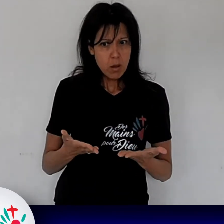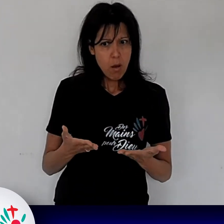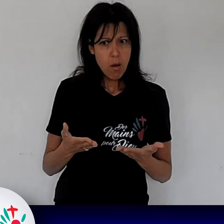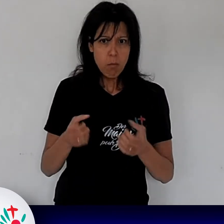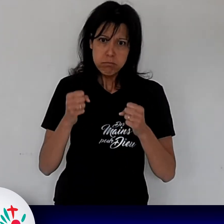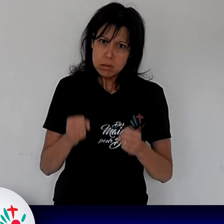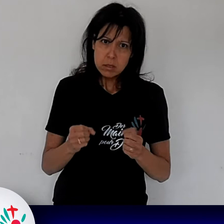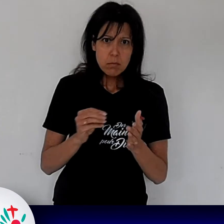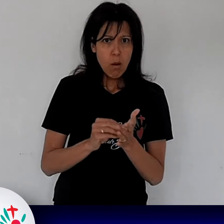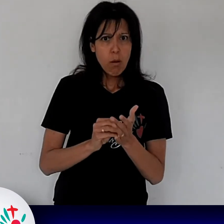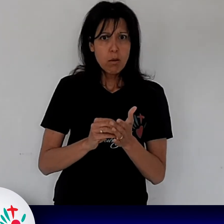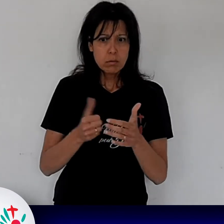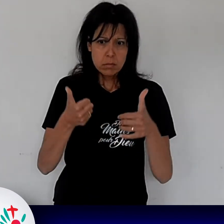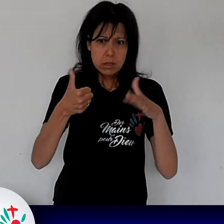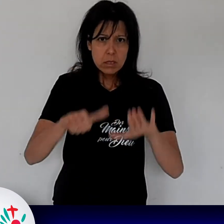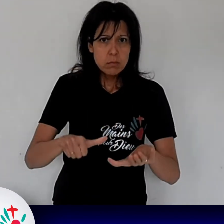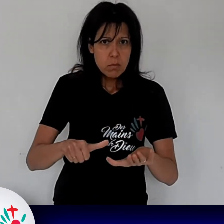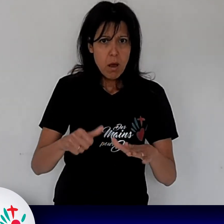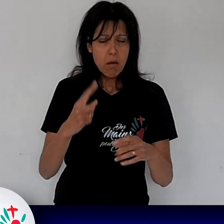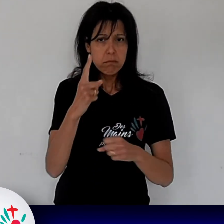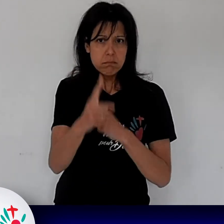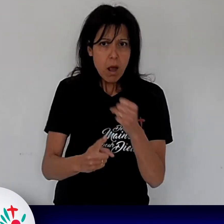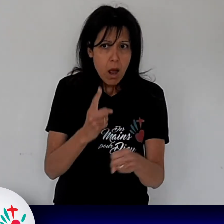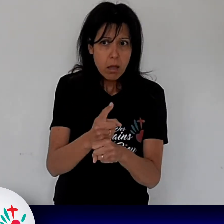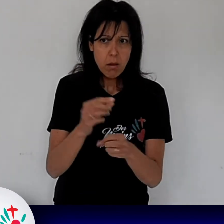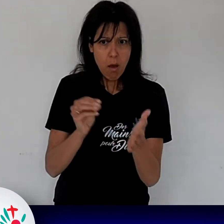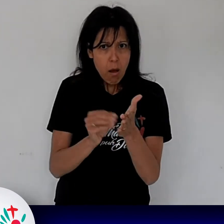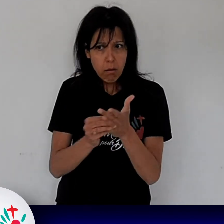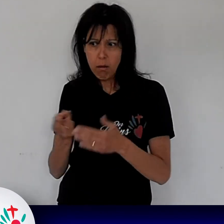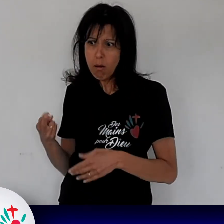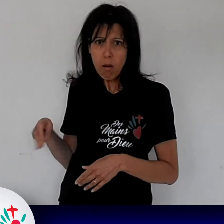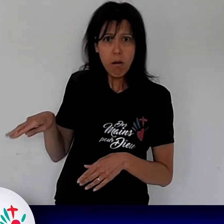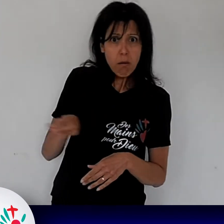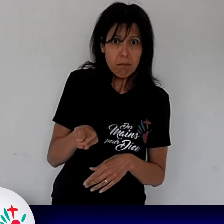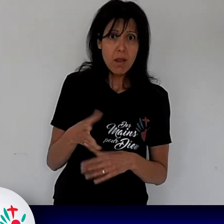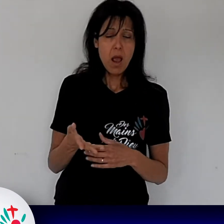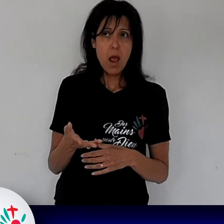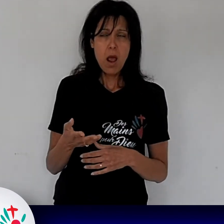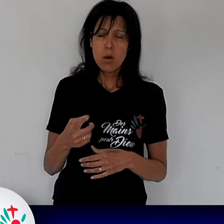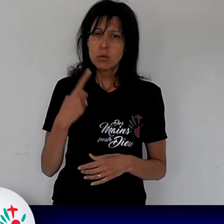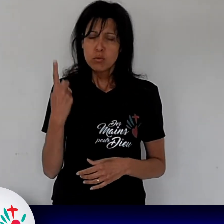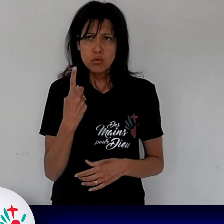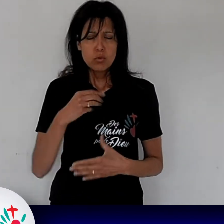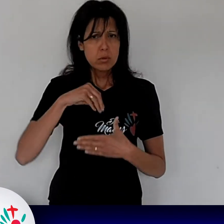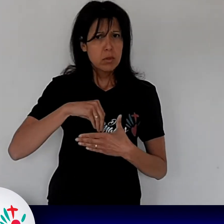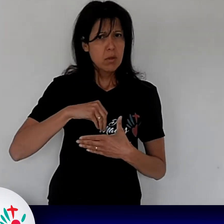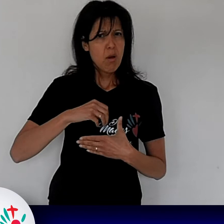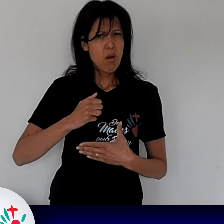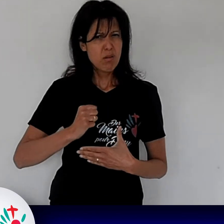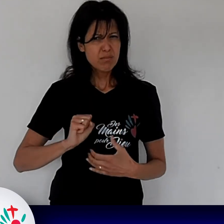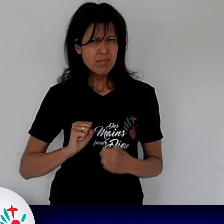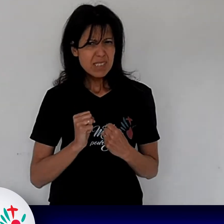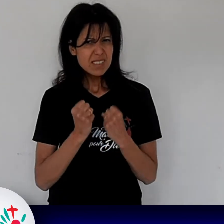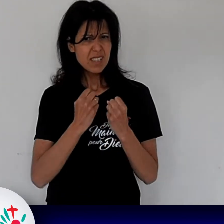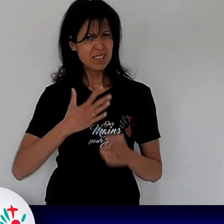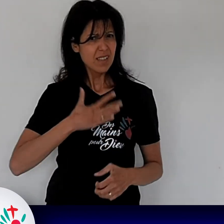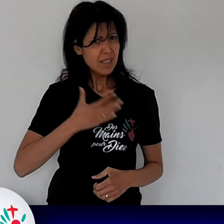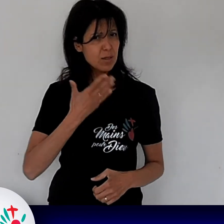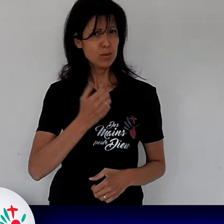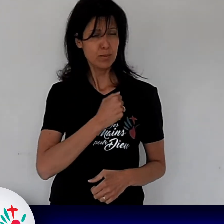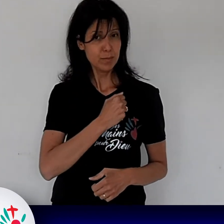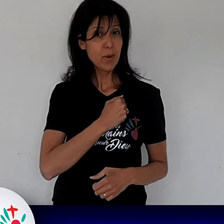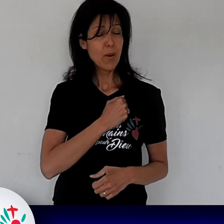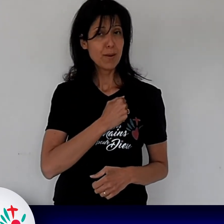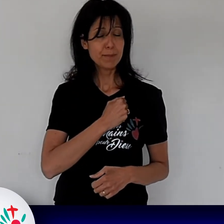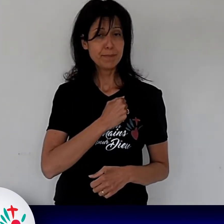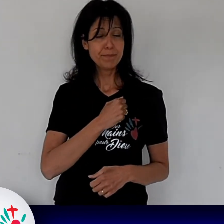an, et donc nous vivons dans un perpétuel stress, une perpétuelle inquiétude ou peur. Oui, nous